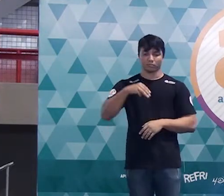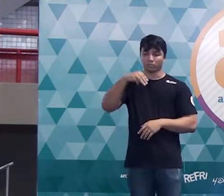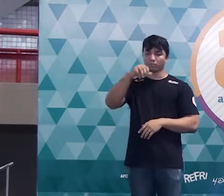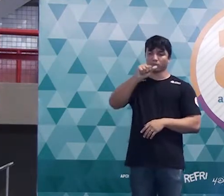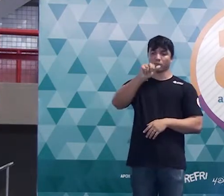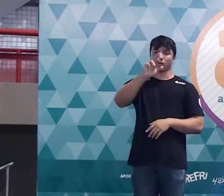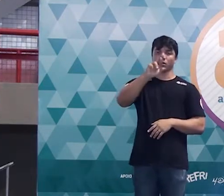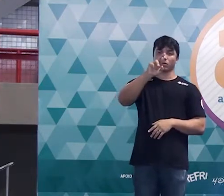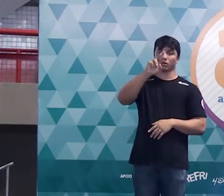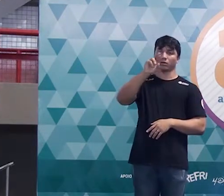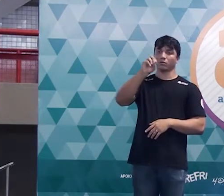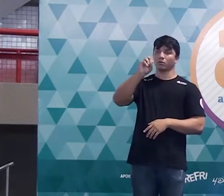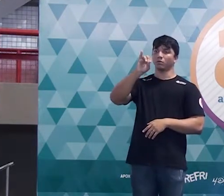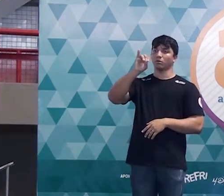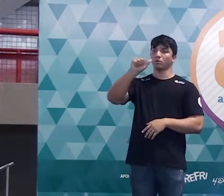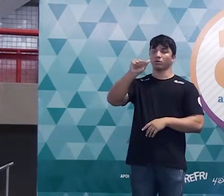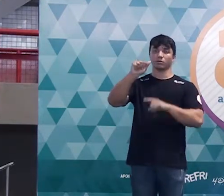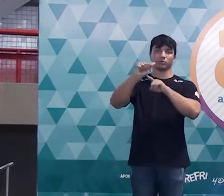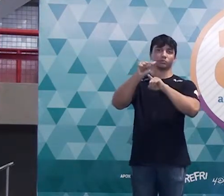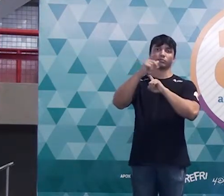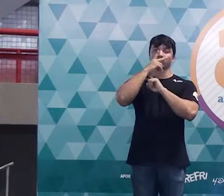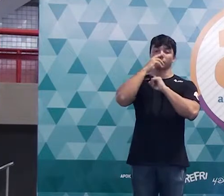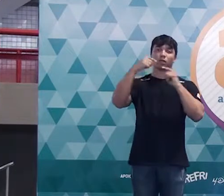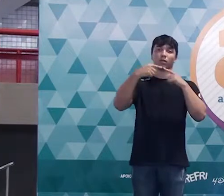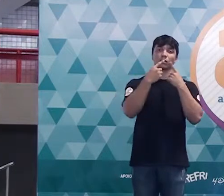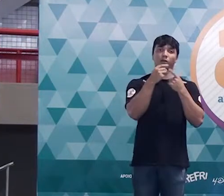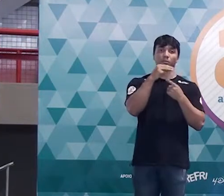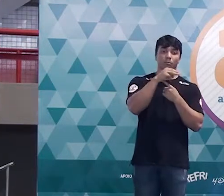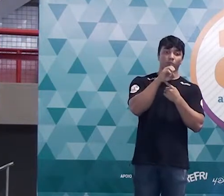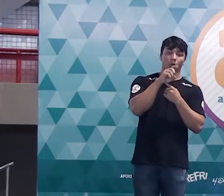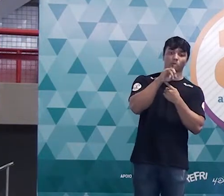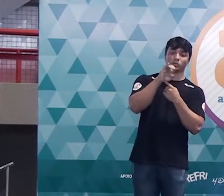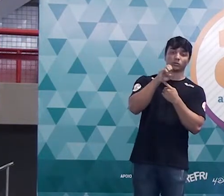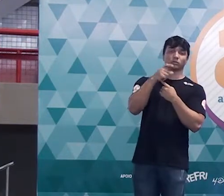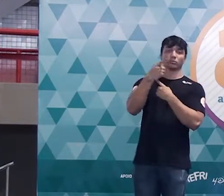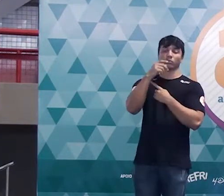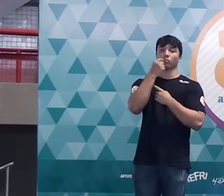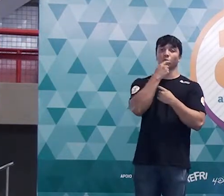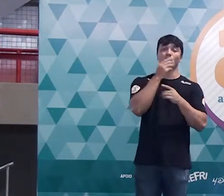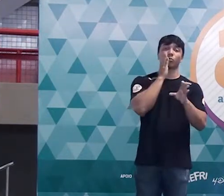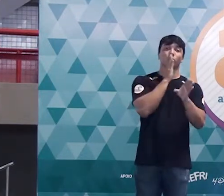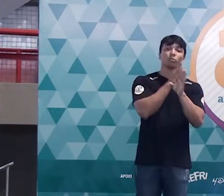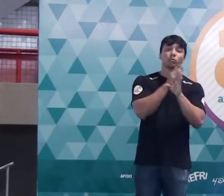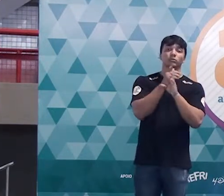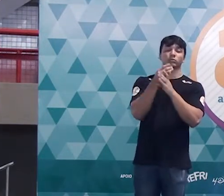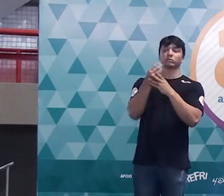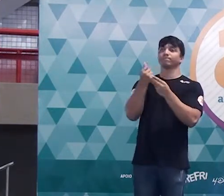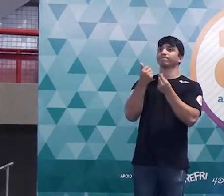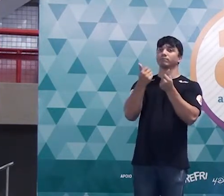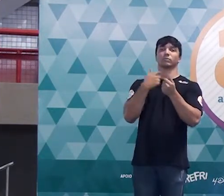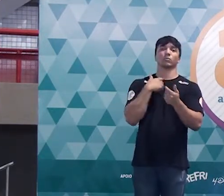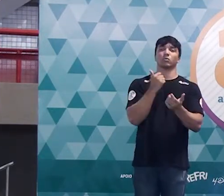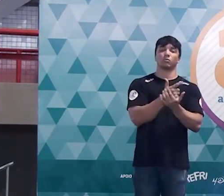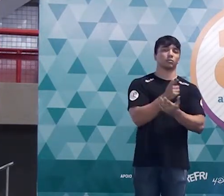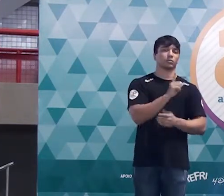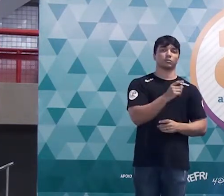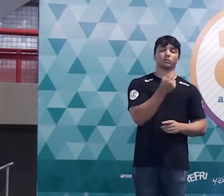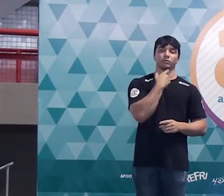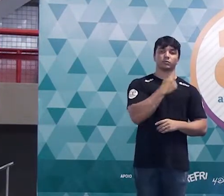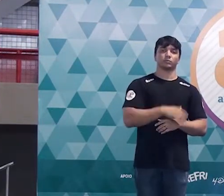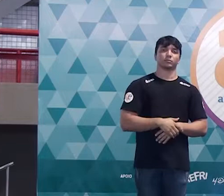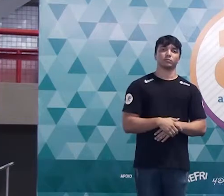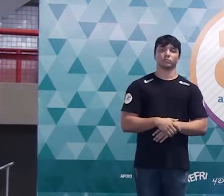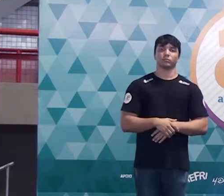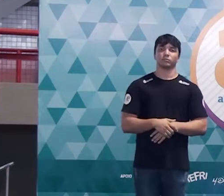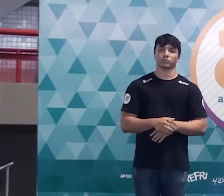marroia, olha, vou passar isso aqui, pode você tomar, caso de que, eu duvido você comprar o remédio.